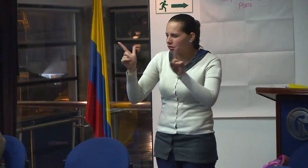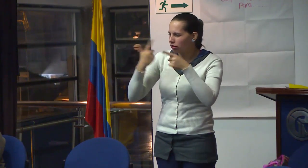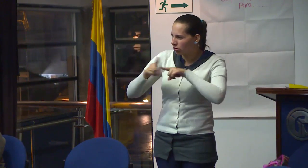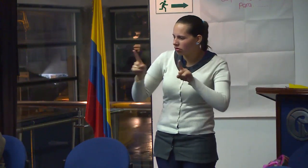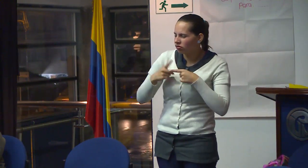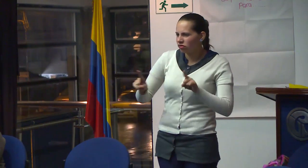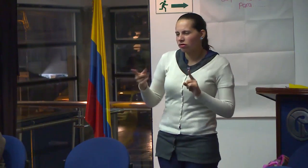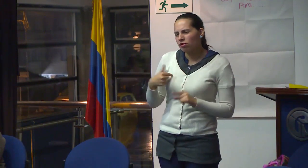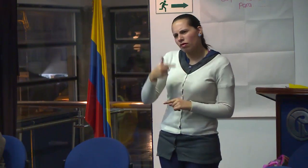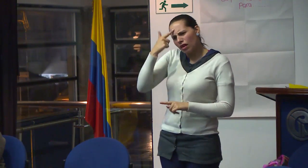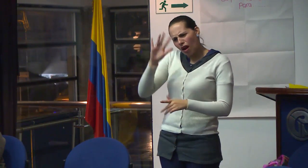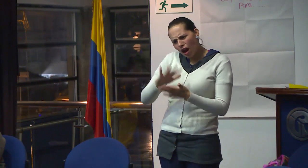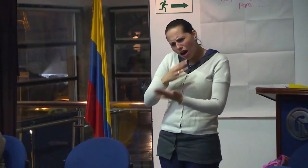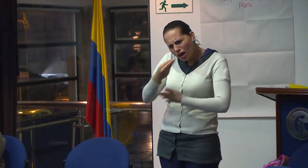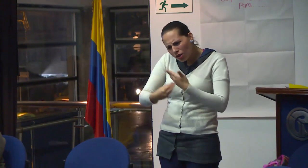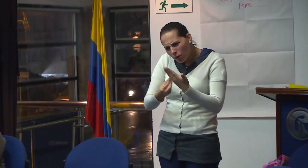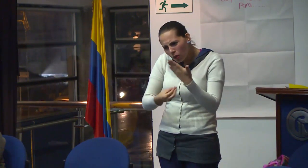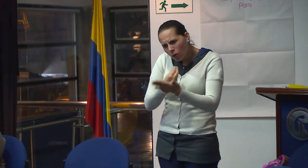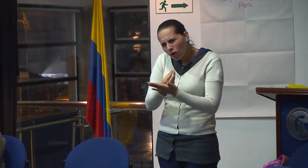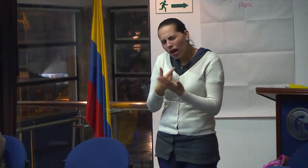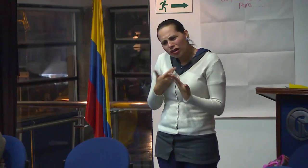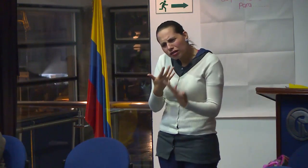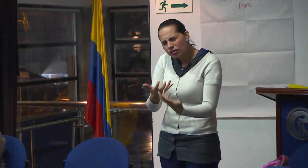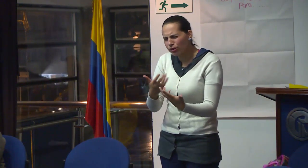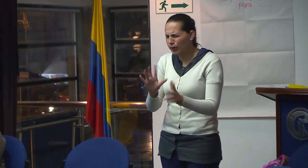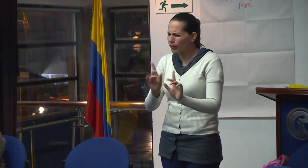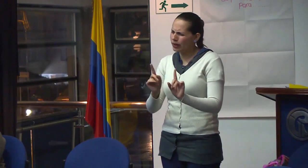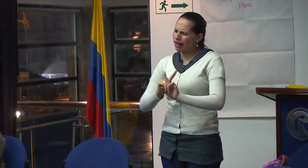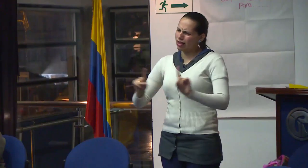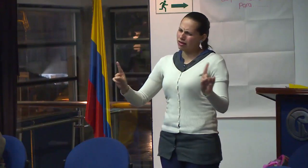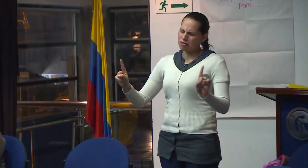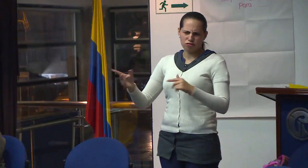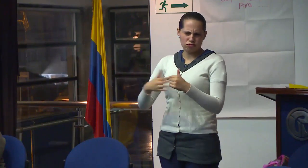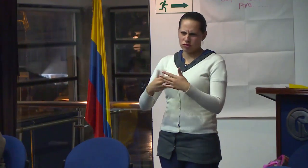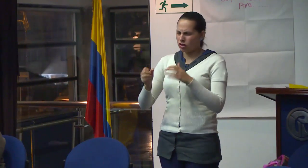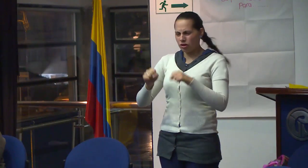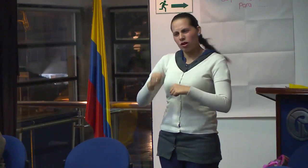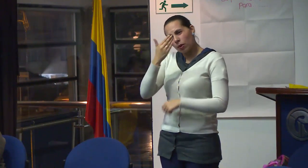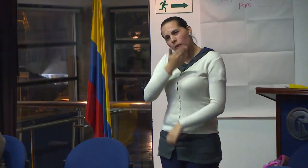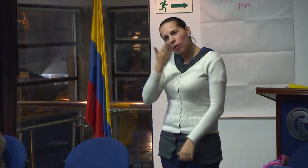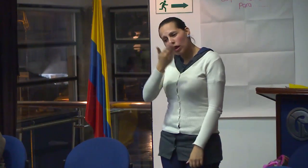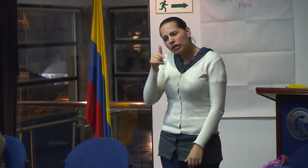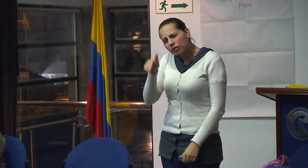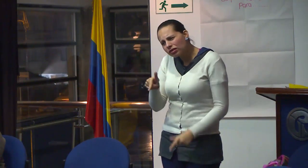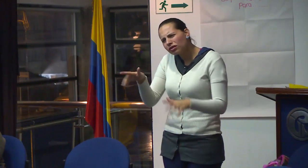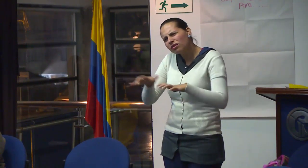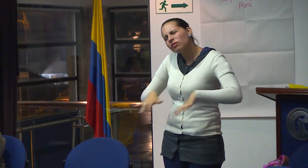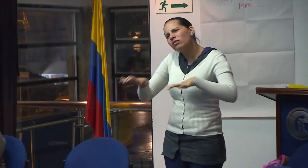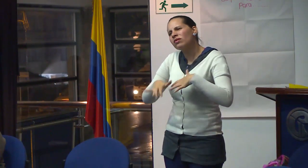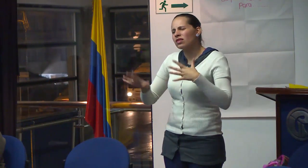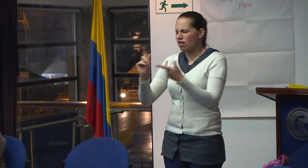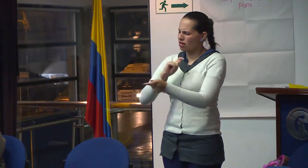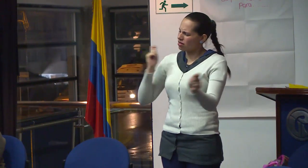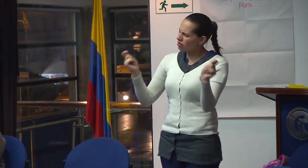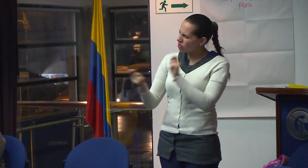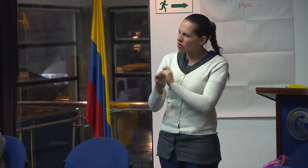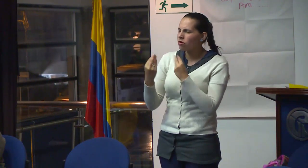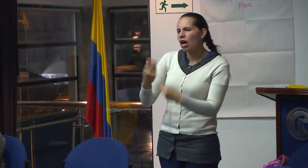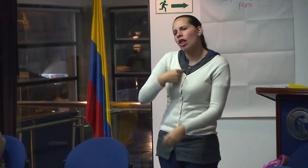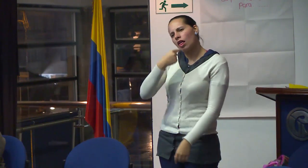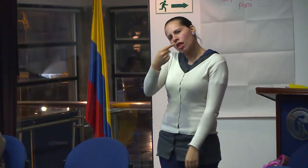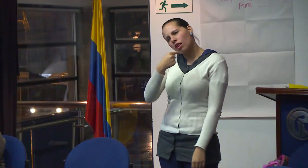pero por lo menos estamos probando. Y desde el probar ese ejercicio de transformación, muchos lo decimos, pero pocos